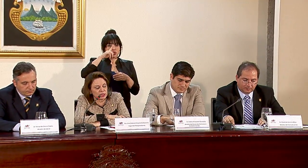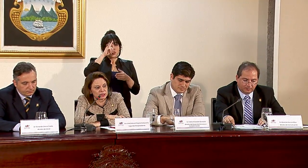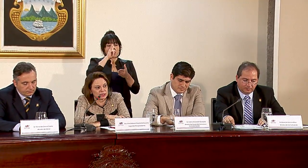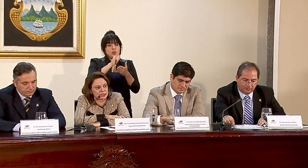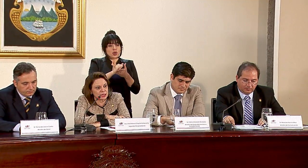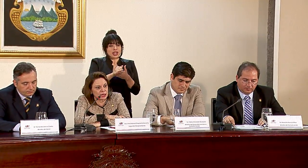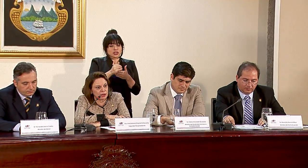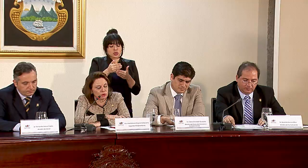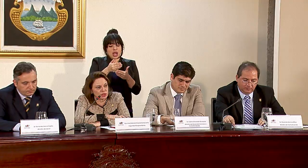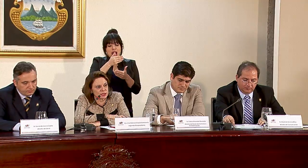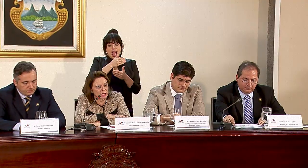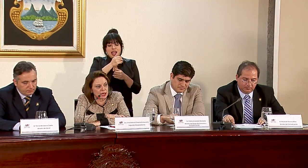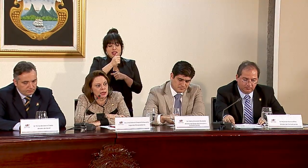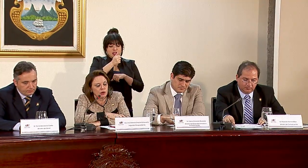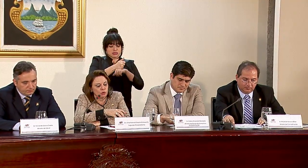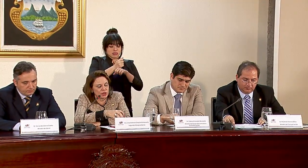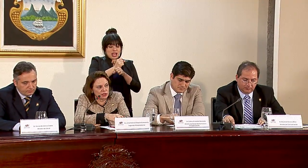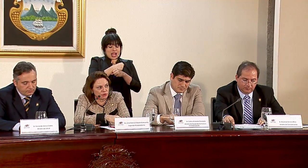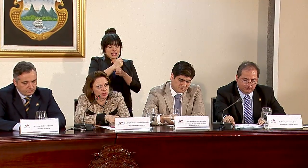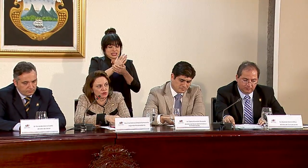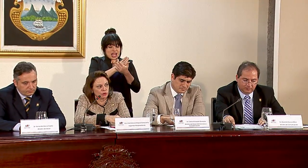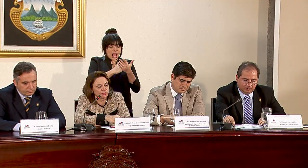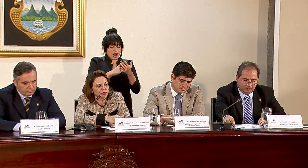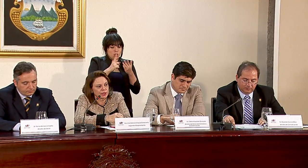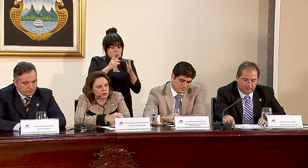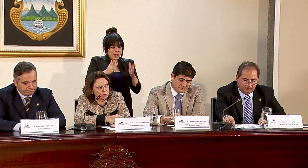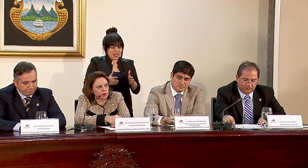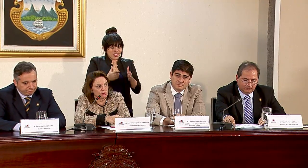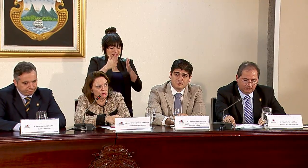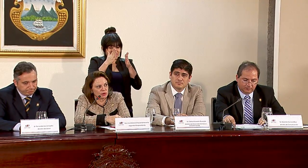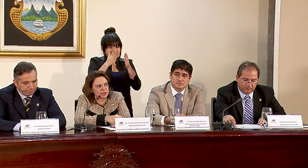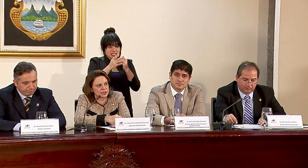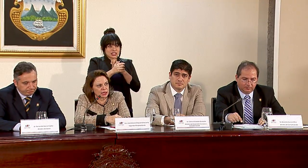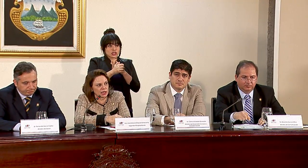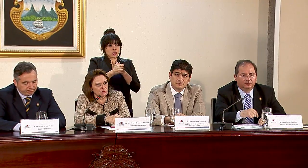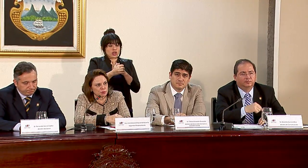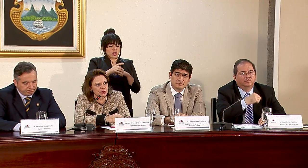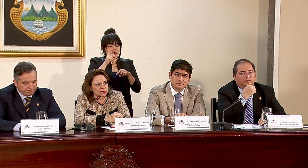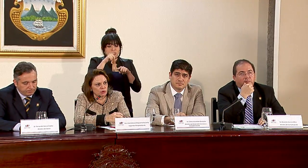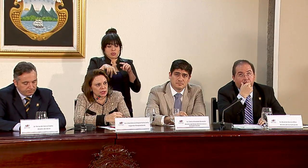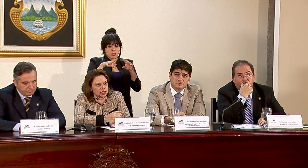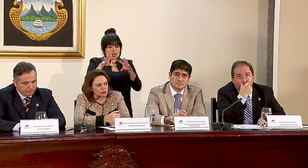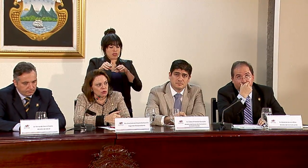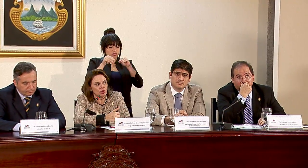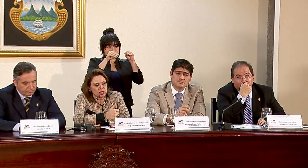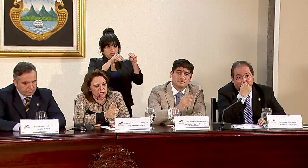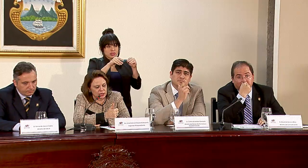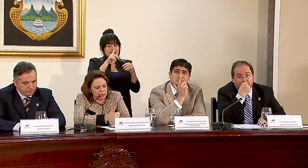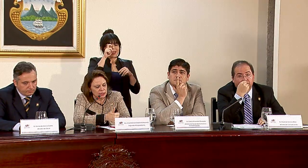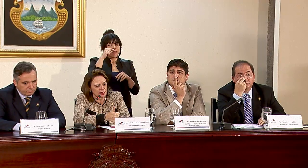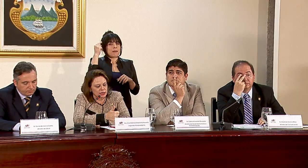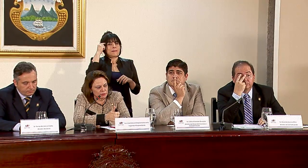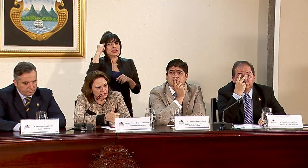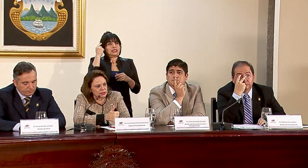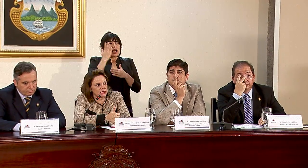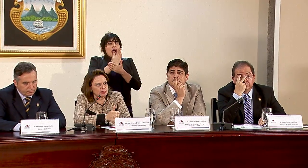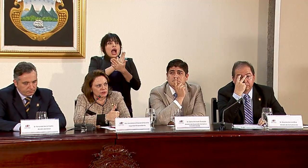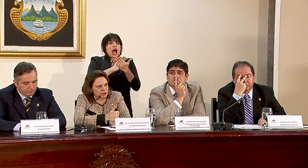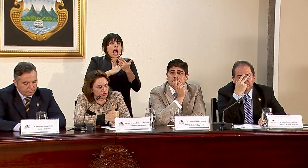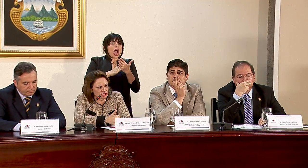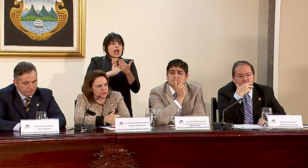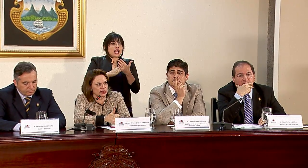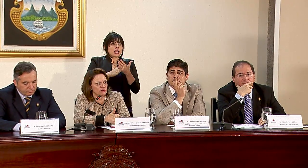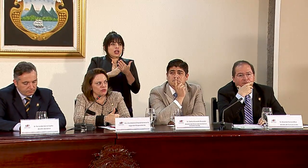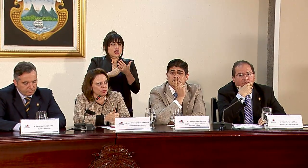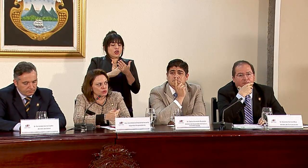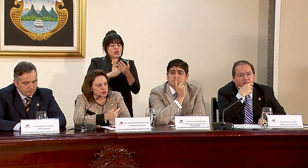por eso que antes de hacer algo que sea un edificio que no podamos movilizar hemos pensado en algo que realmente es